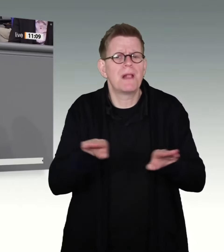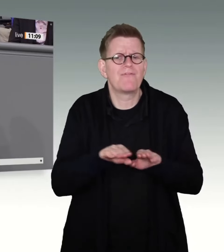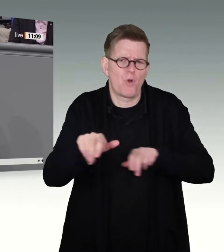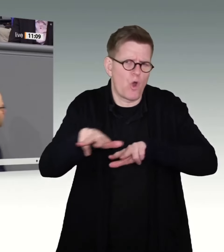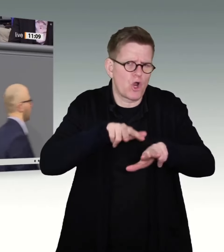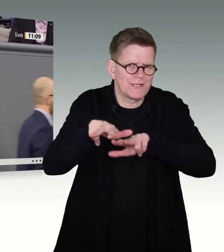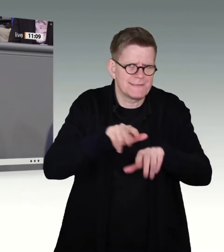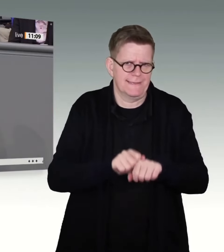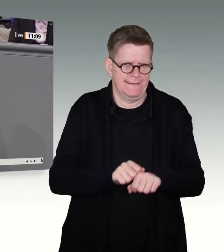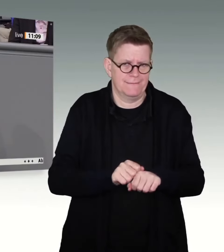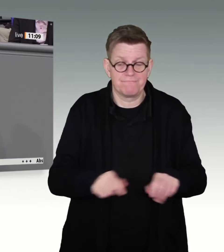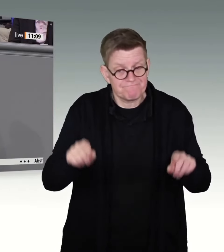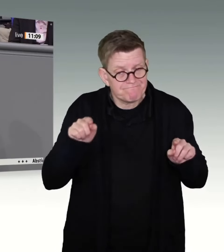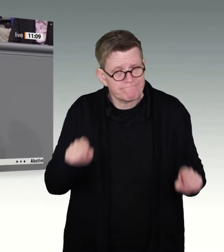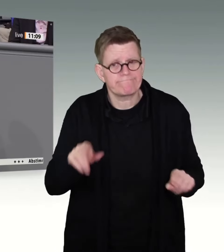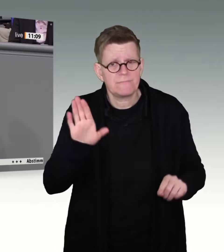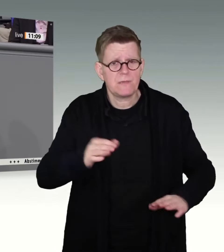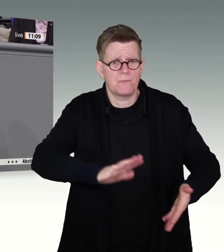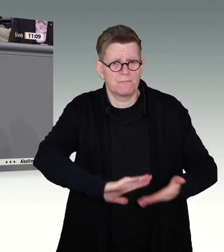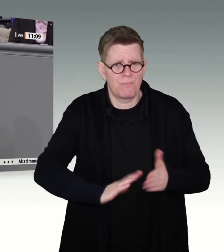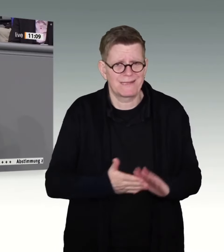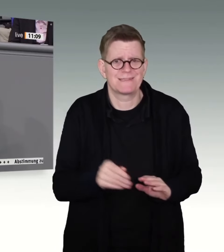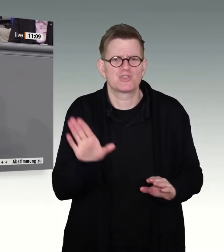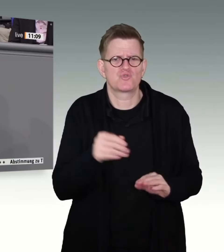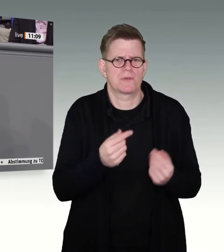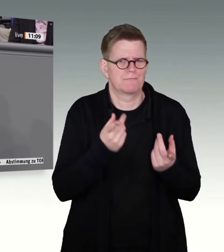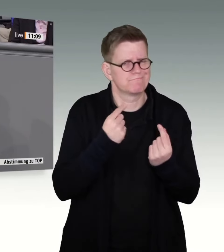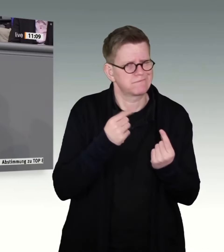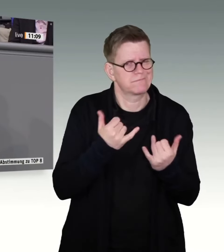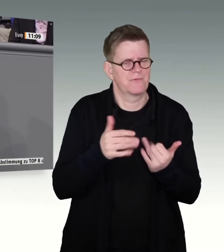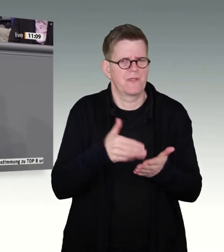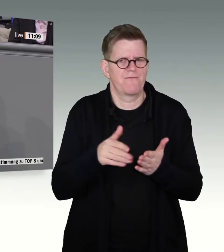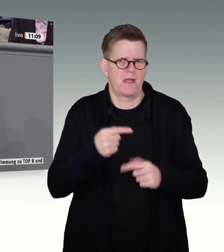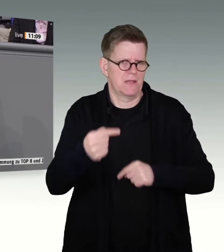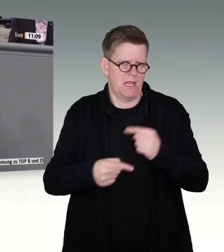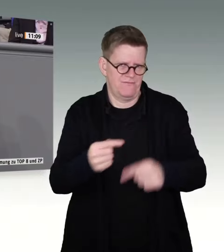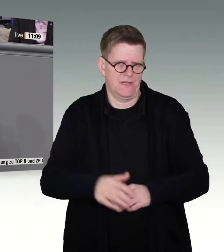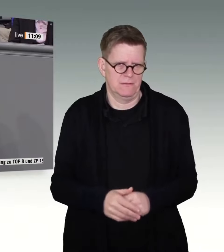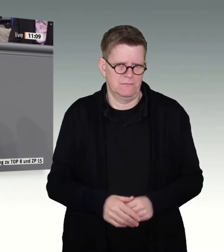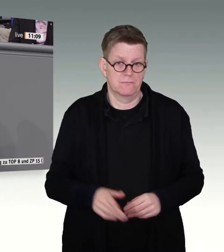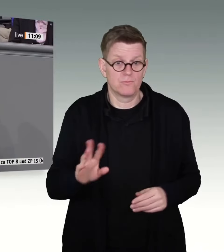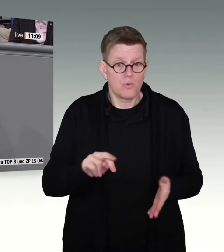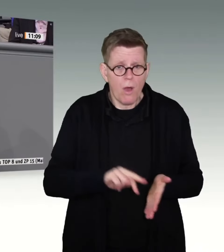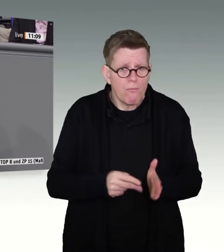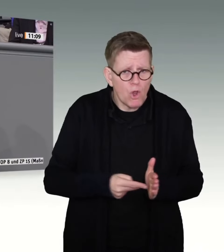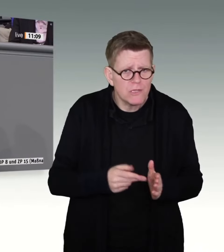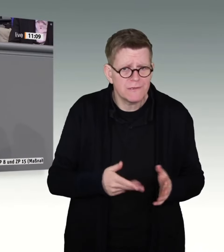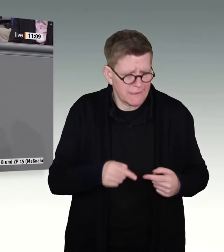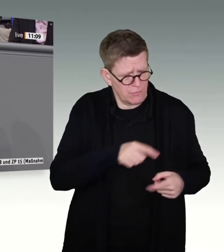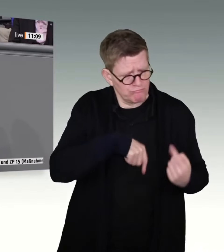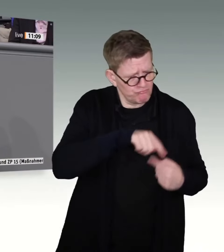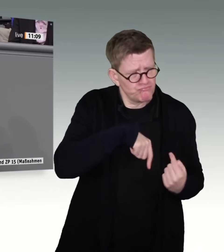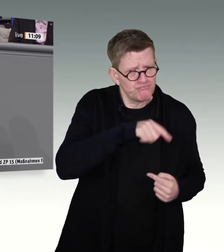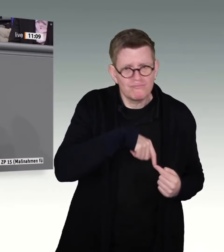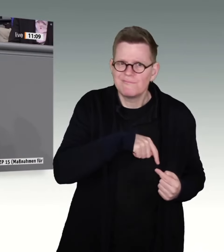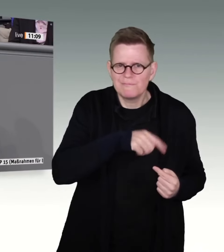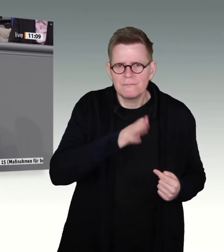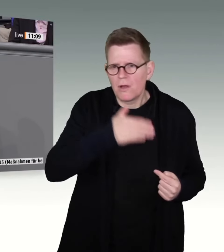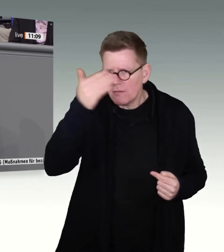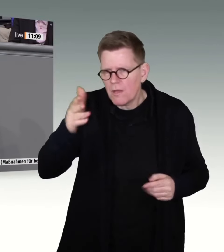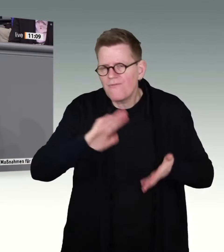mit der Praxis gemeinsam zu sprechen, wie man das weiterentwickelt. Nicht nur Politik spricht untereinander, sondern wir reden mit den